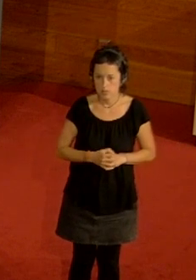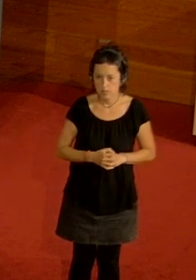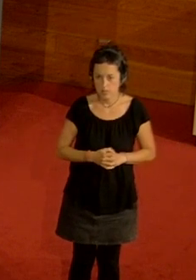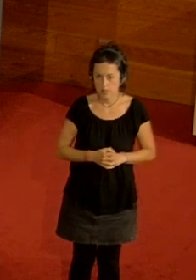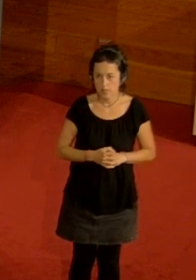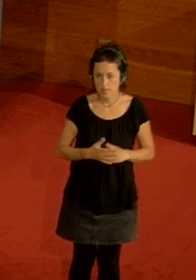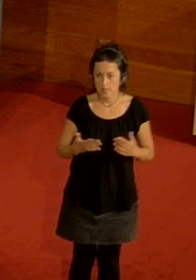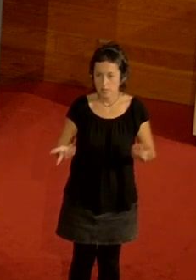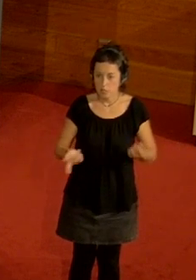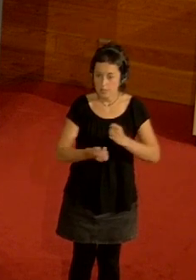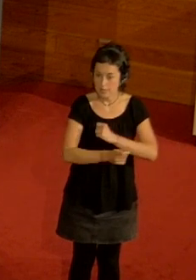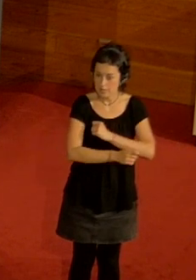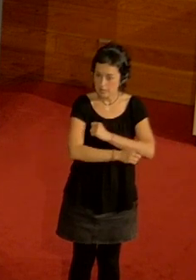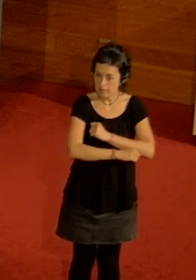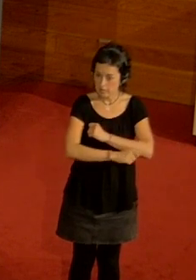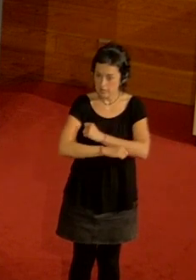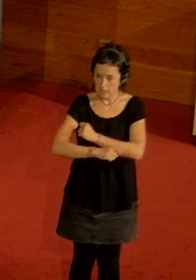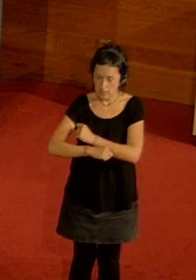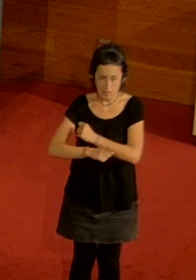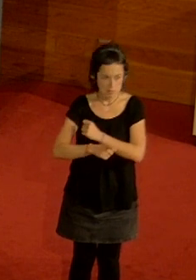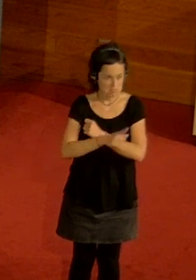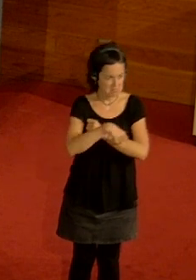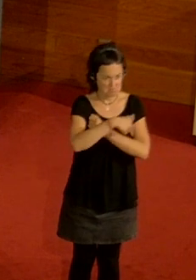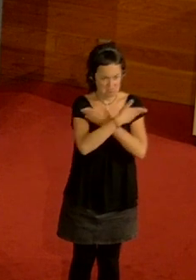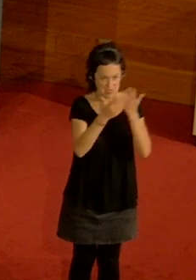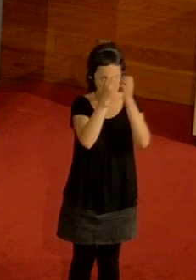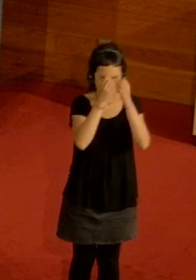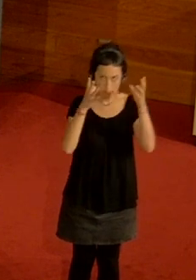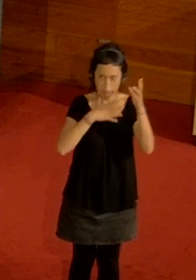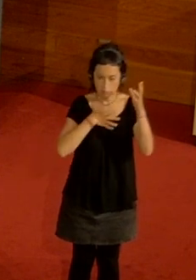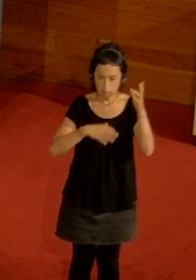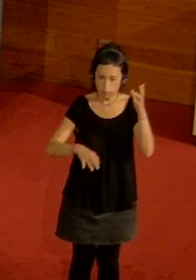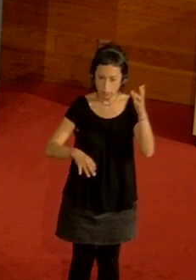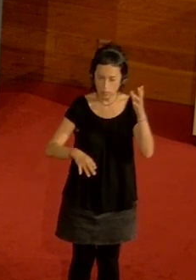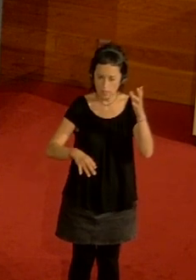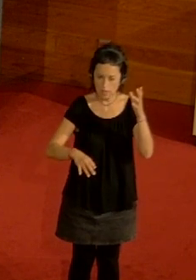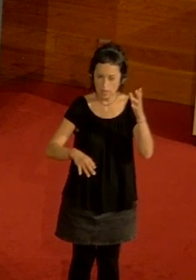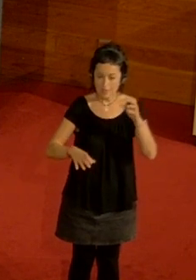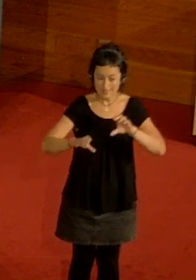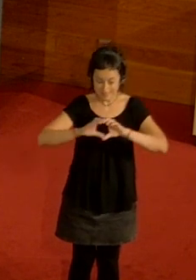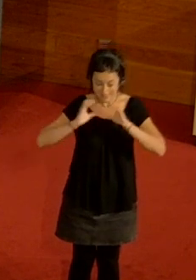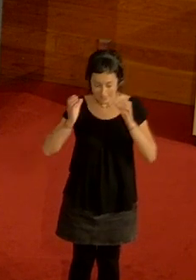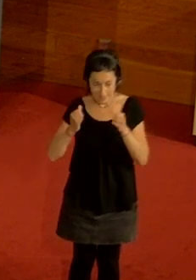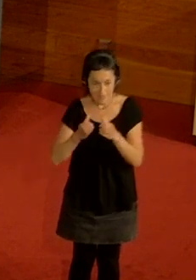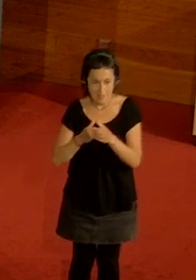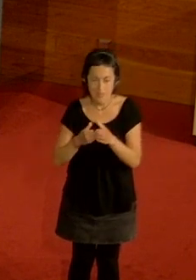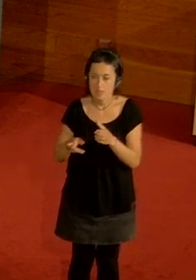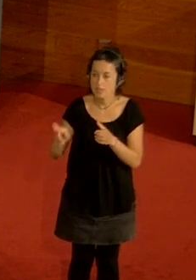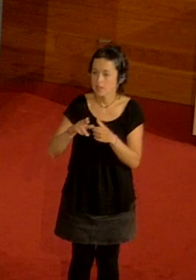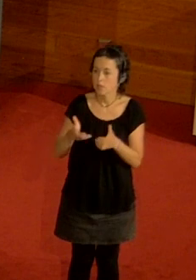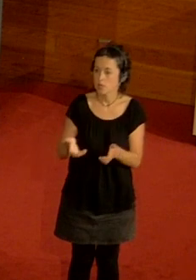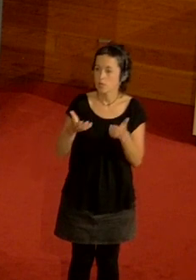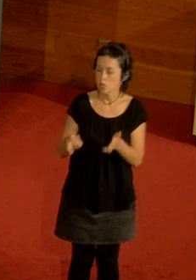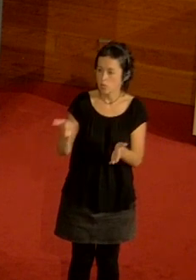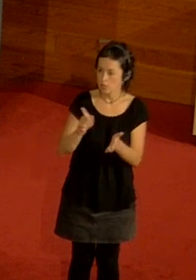de esas estrategias posibles que que vayamos a imaginar recuperar la colectividad lo comunitario el